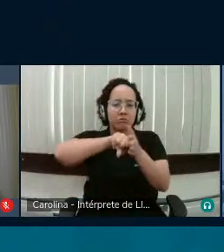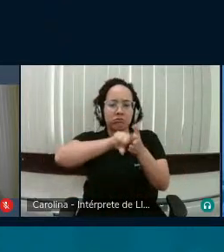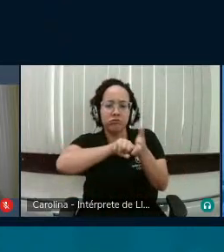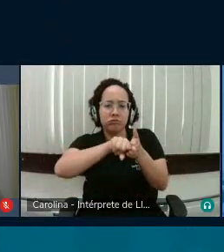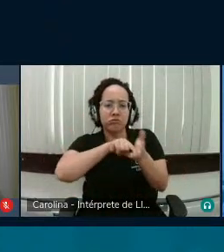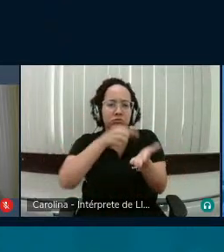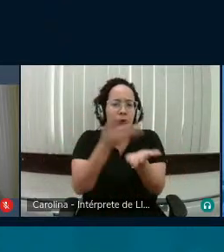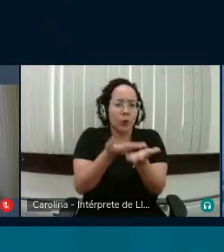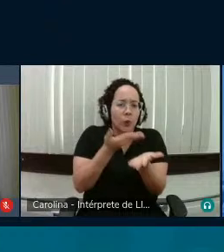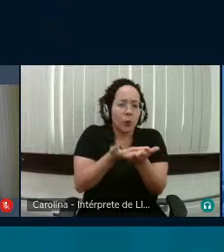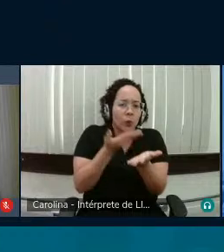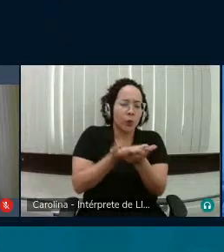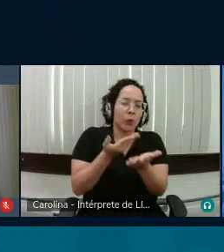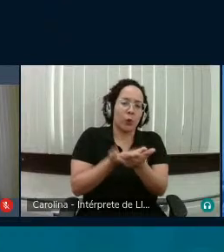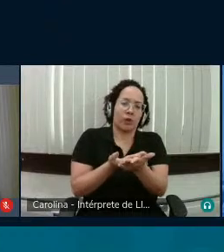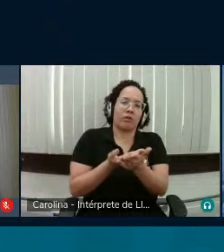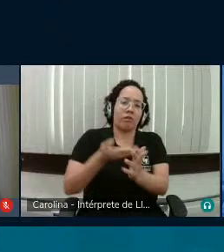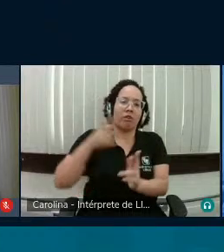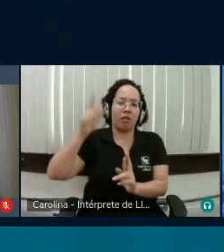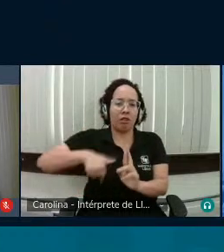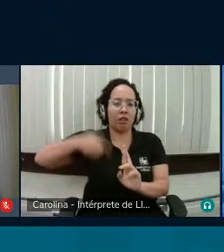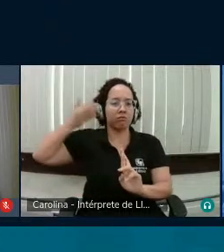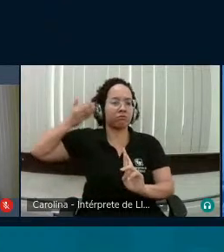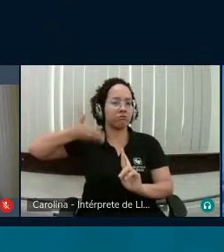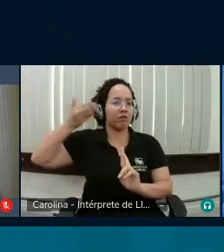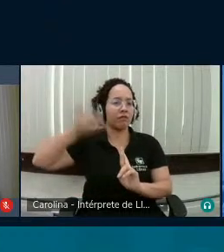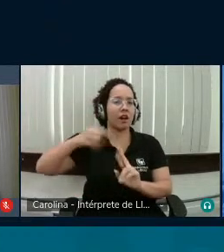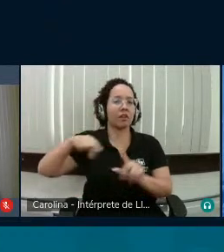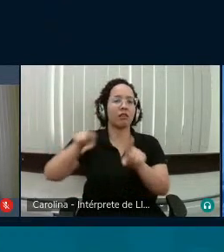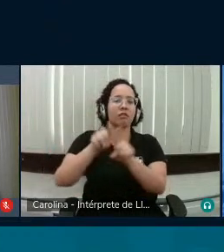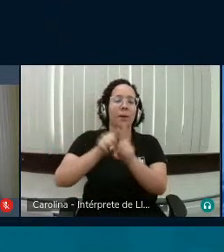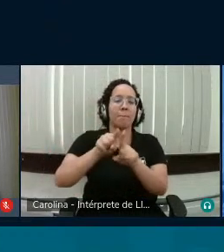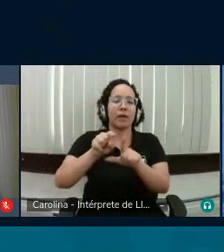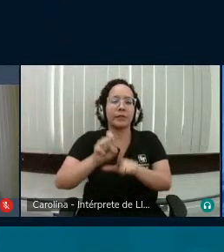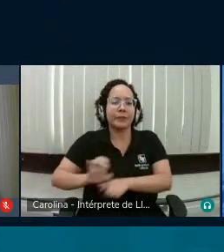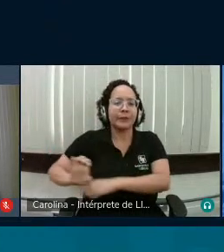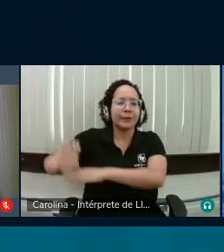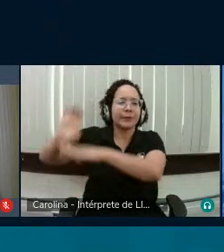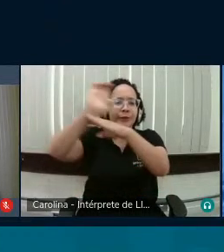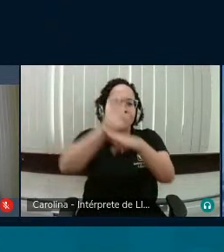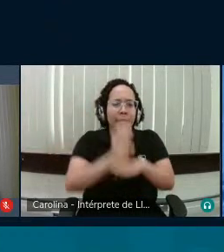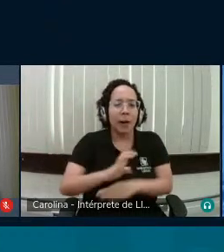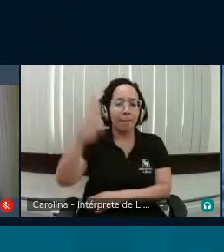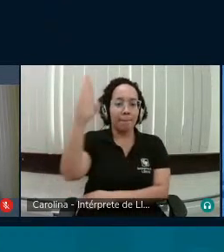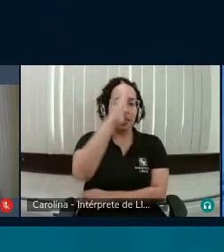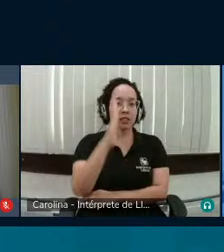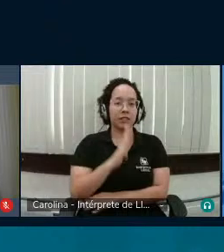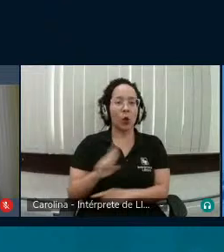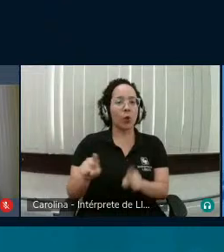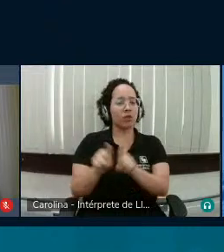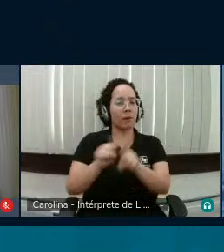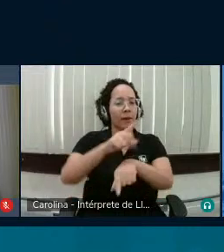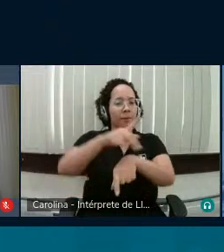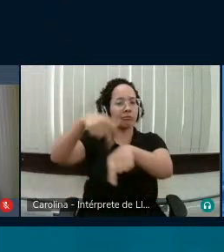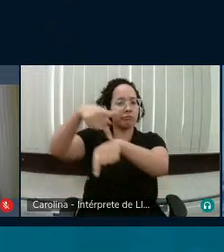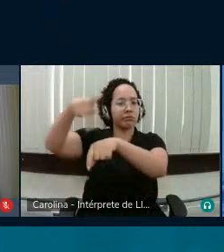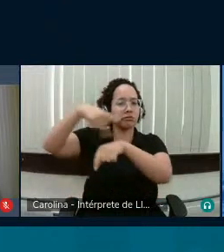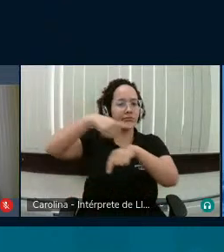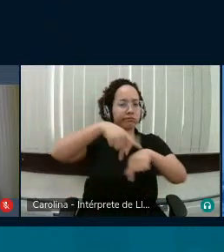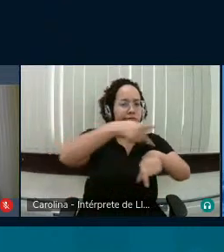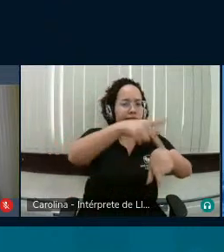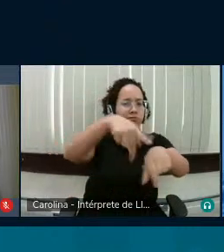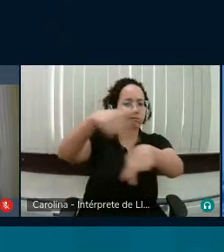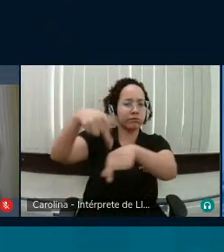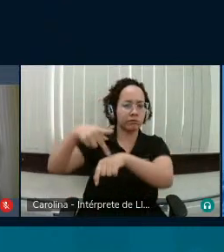referência, mas também nos seus estados, no Brasil e no mundo, né? Então, eu só queria aqui